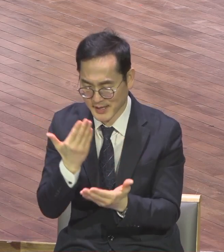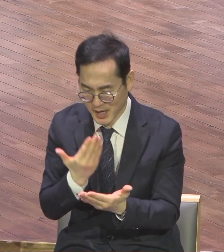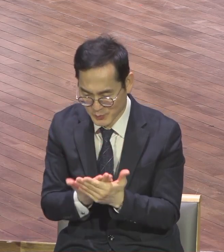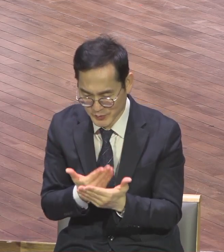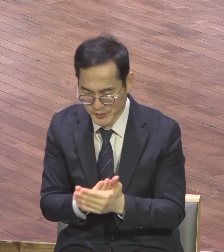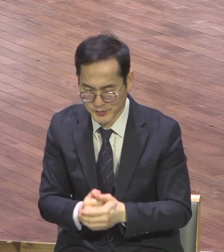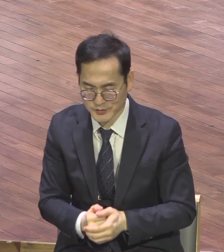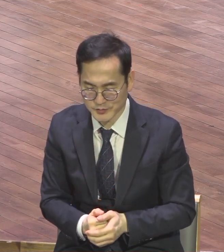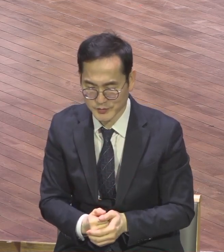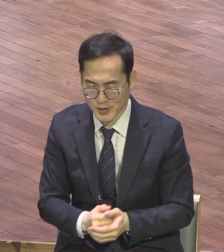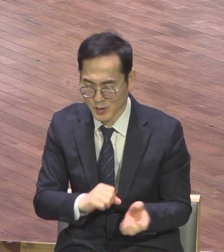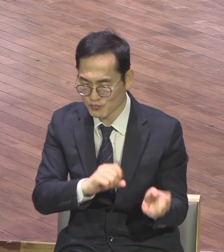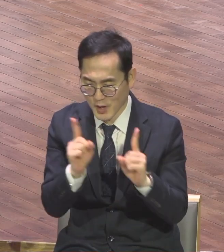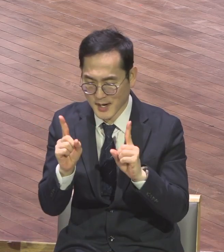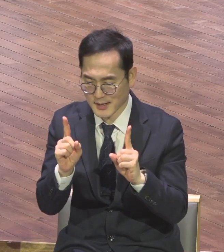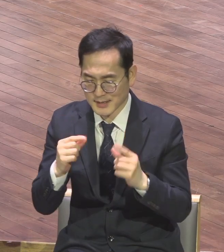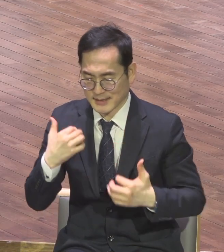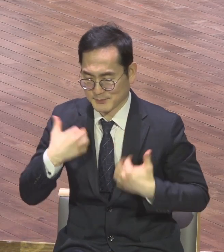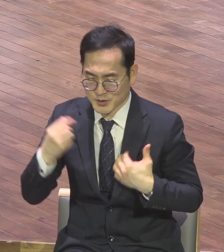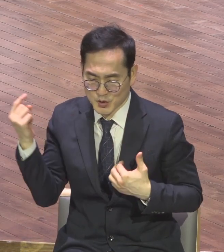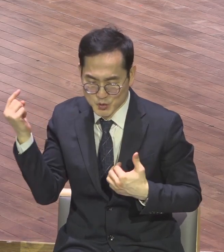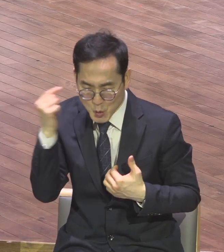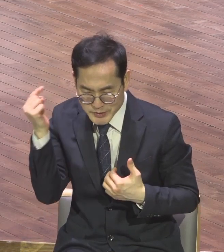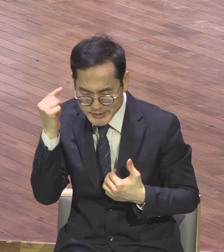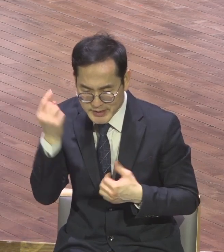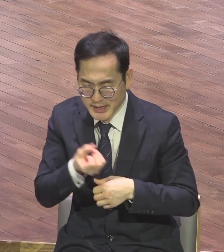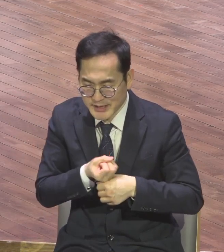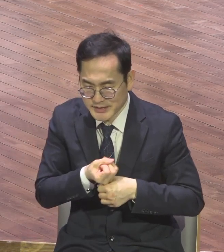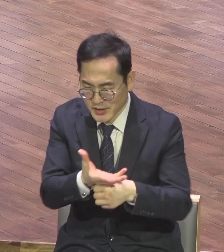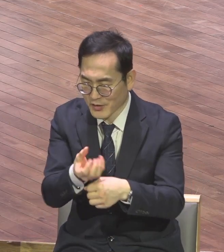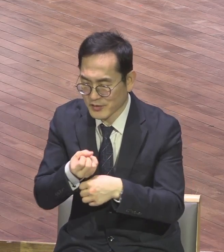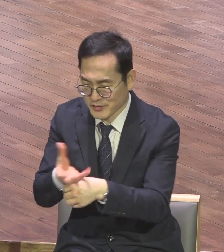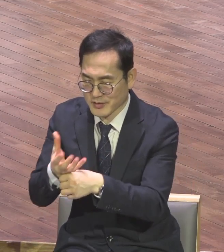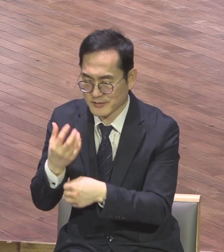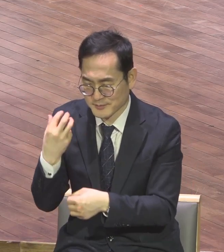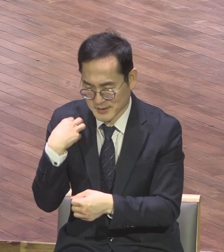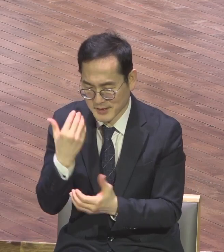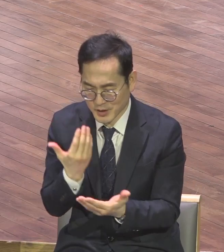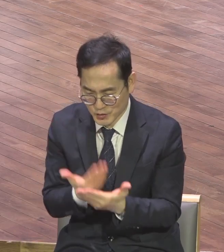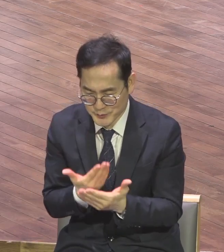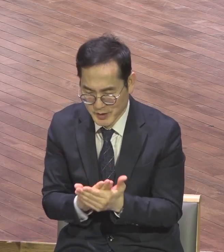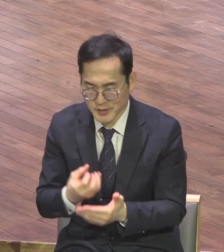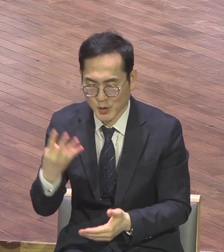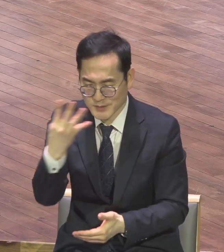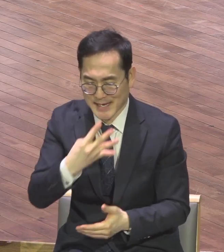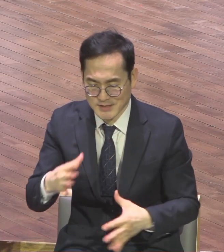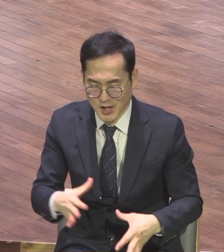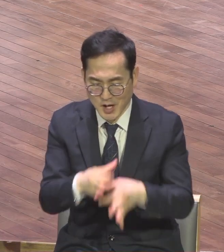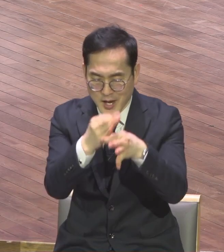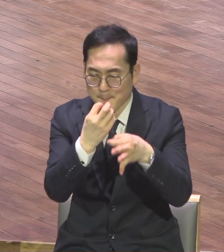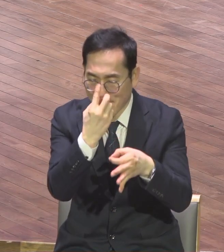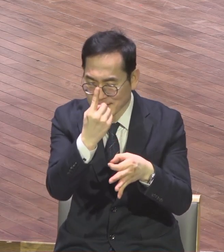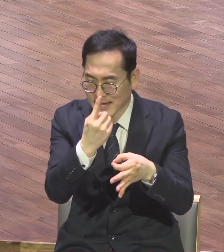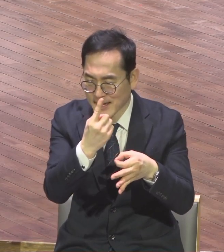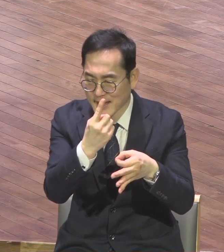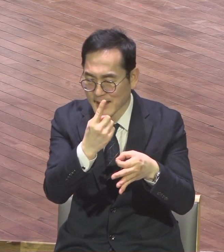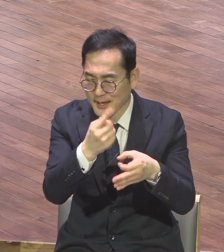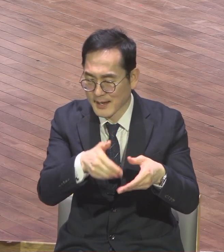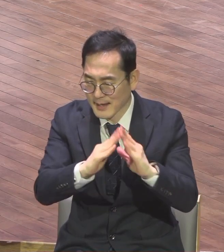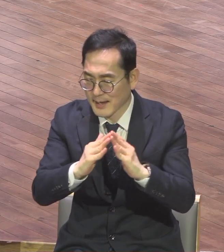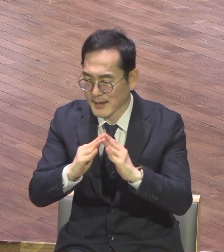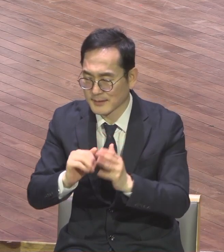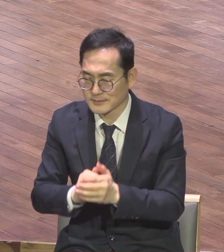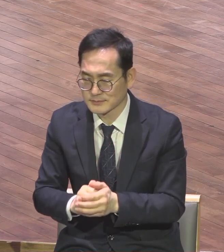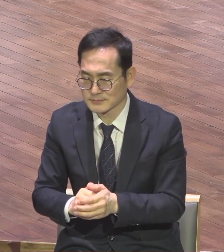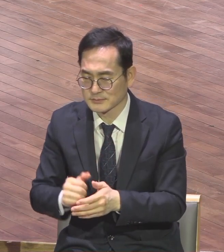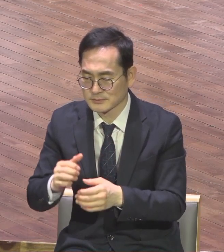이 부활의 기쁜 소식을 증거하는 망대들이 되게 도와주셔서 우리 영계 4천망대가 만곡 강서구